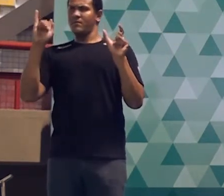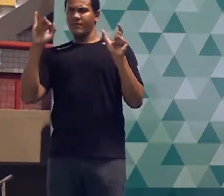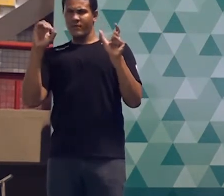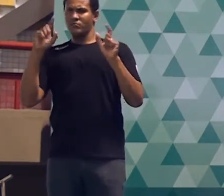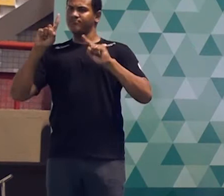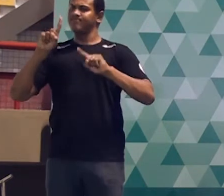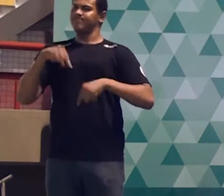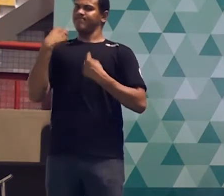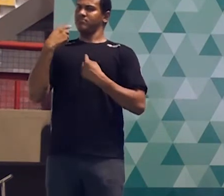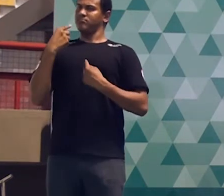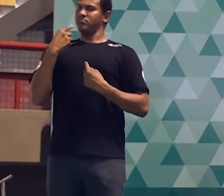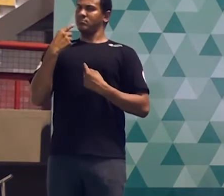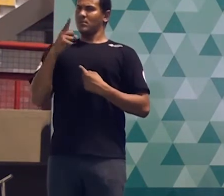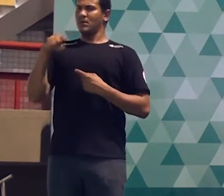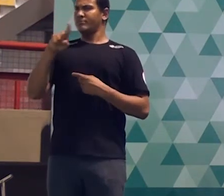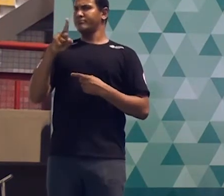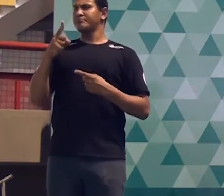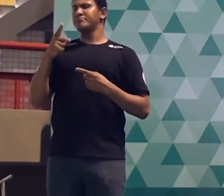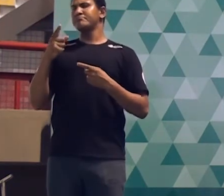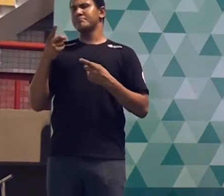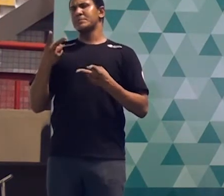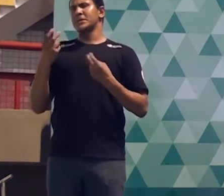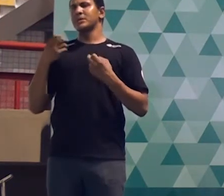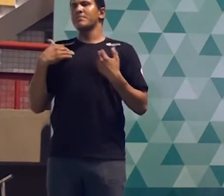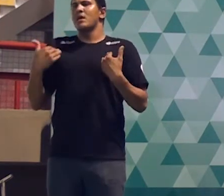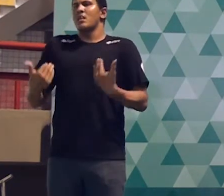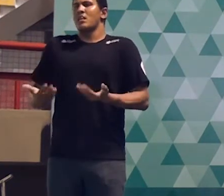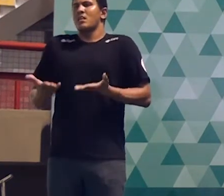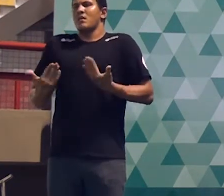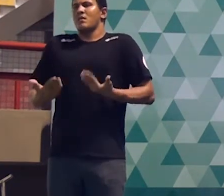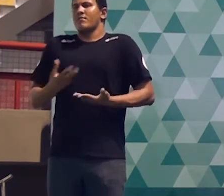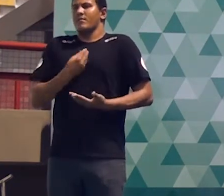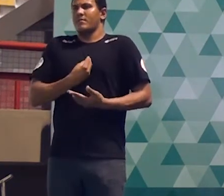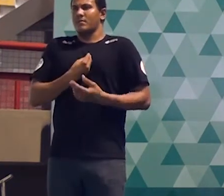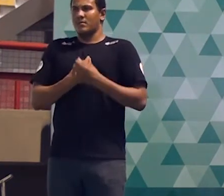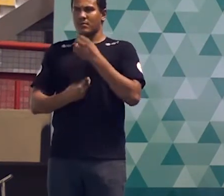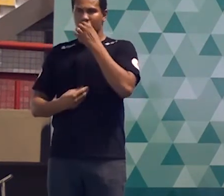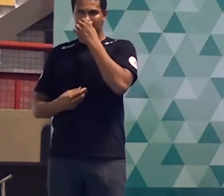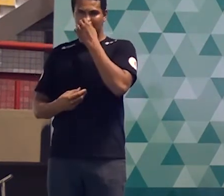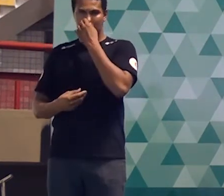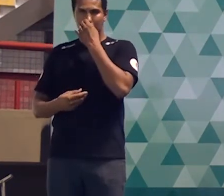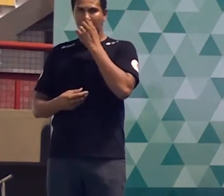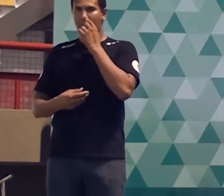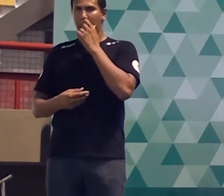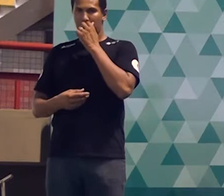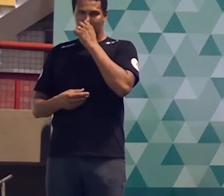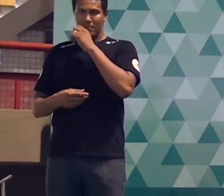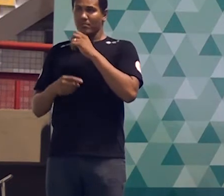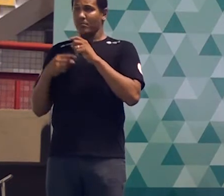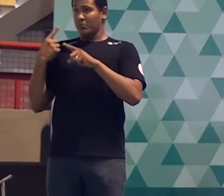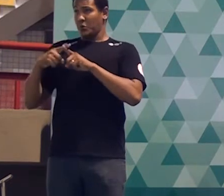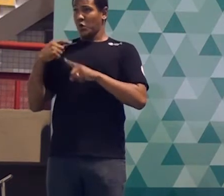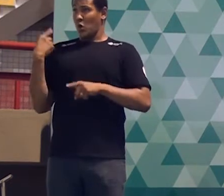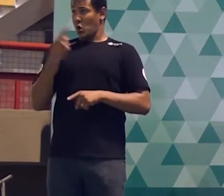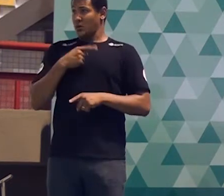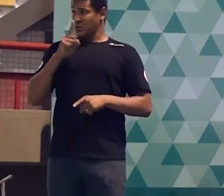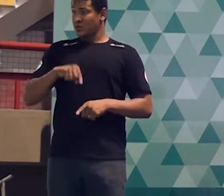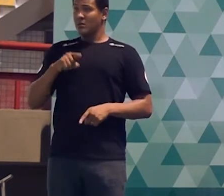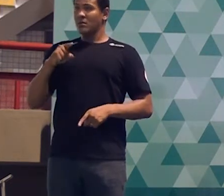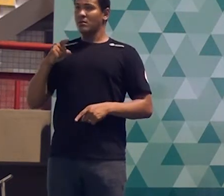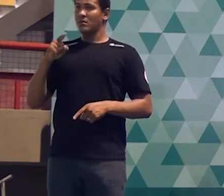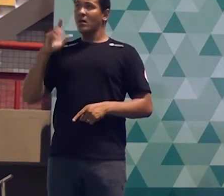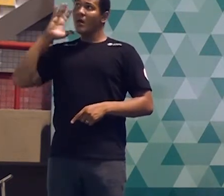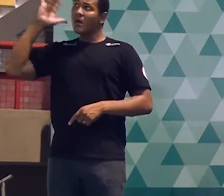mais leve. Por que, professor Valmir? Porque nós somos o que nós pensamos. E quando a